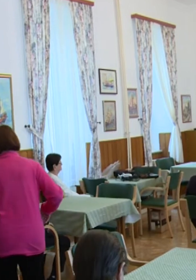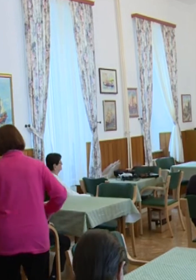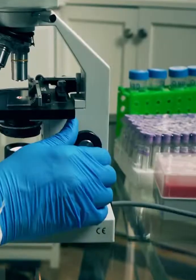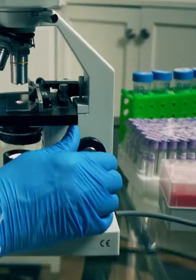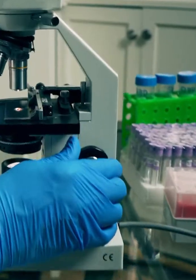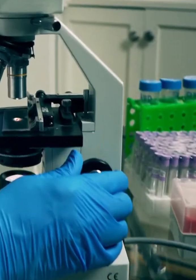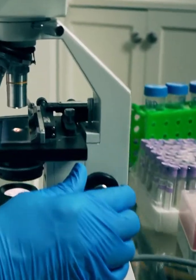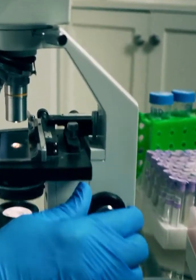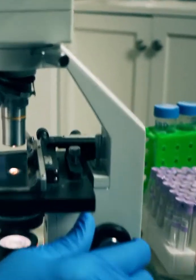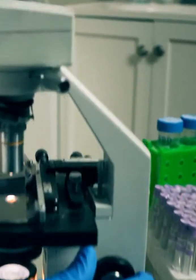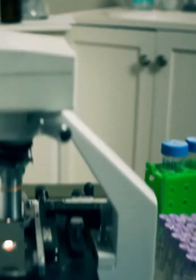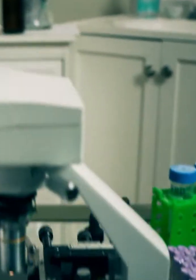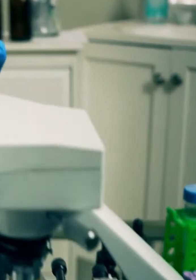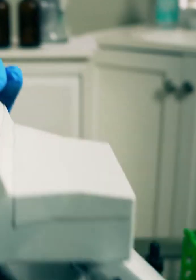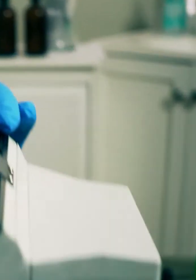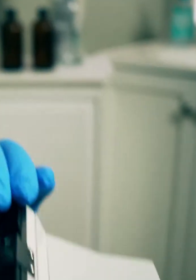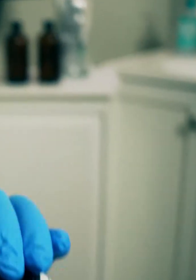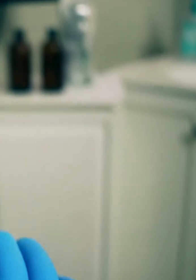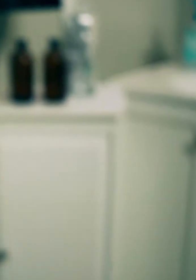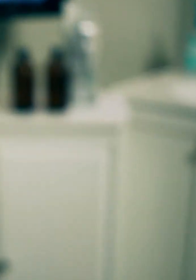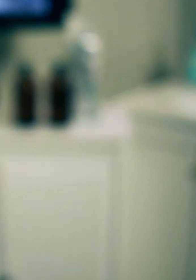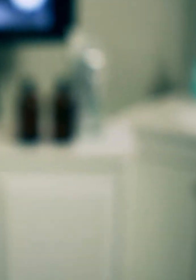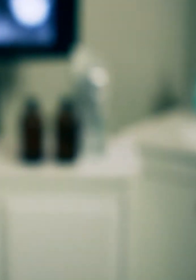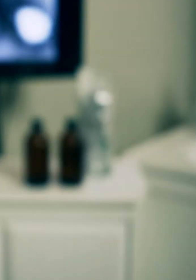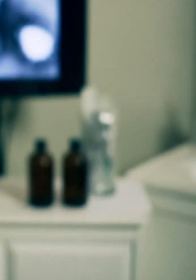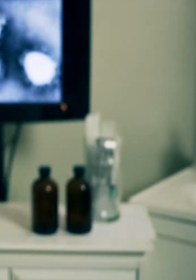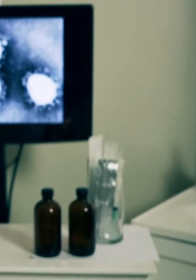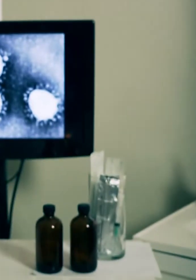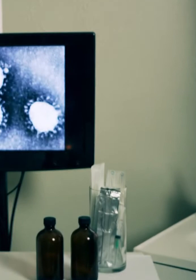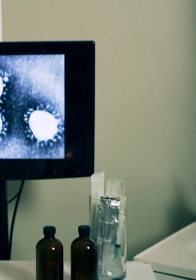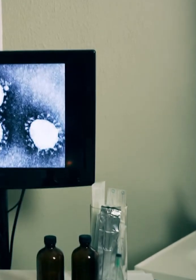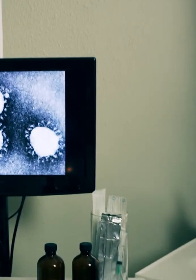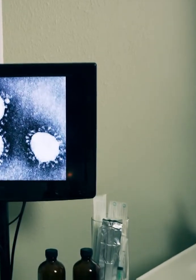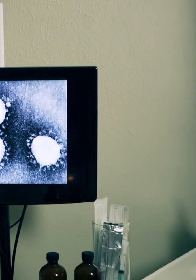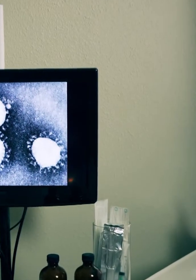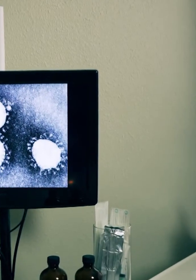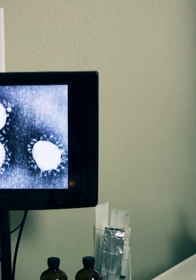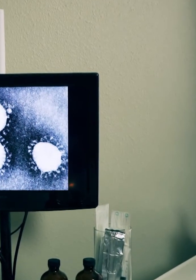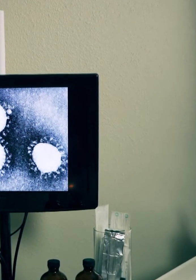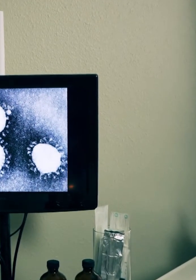Ploča, što čini ukupnu brojku od 6 preminulih od posljedica zaraze koronavirusom.